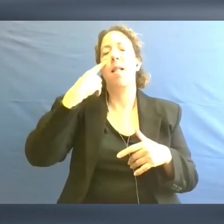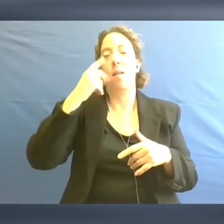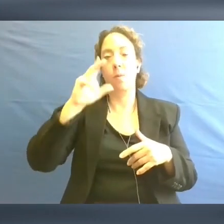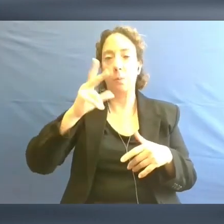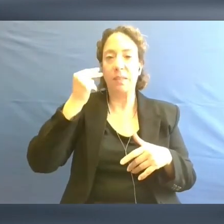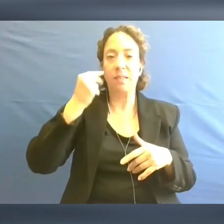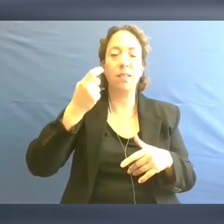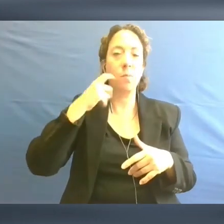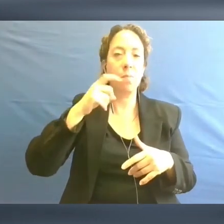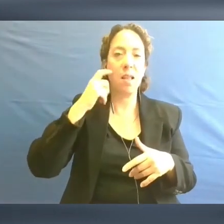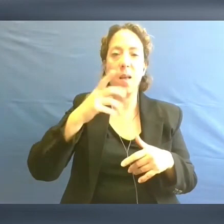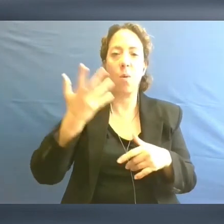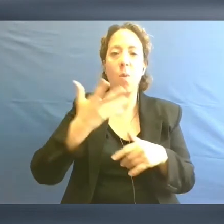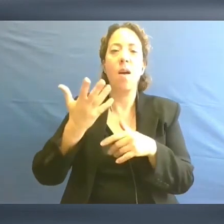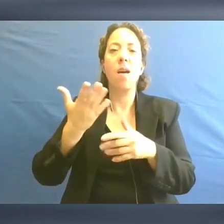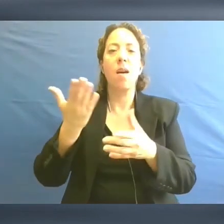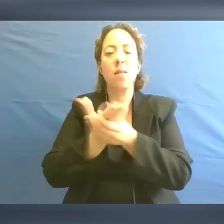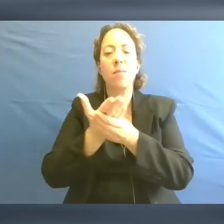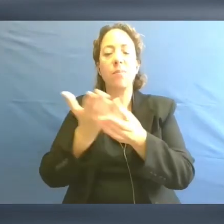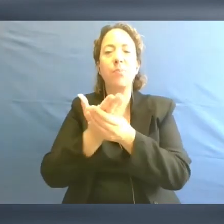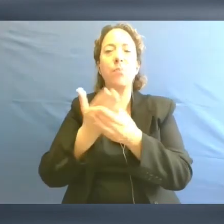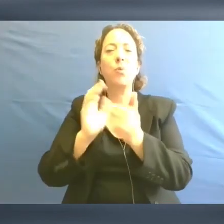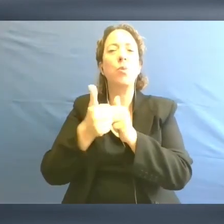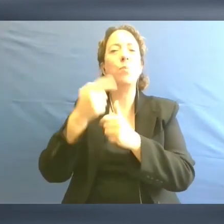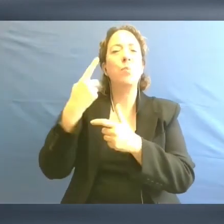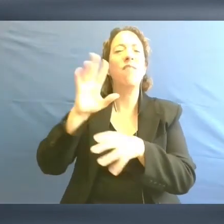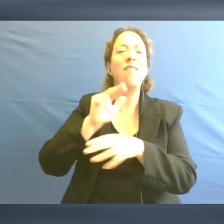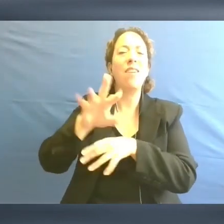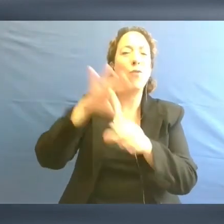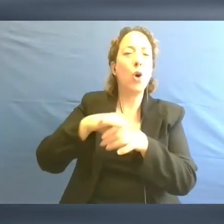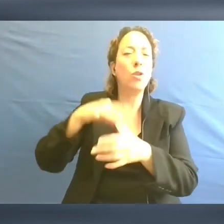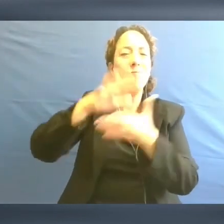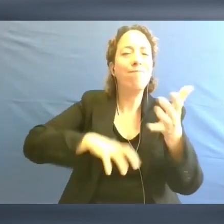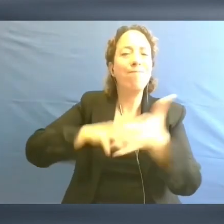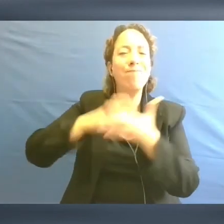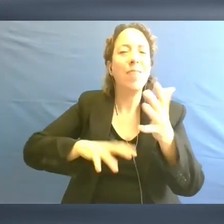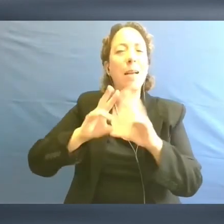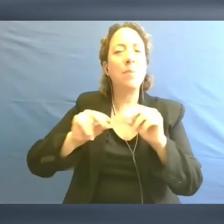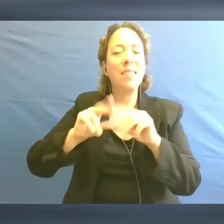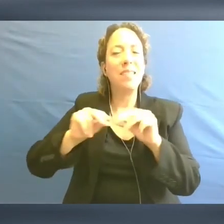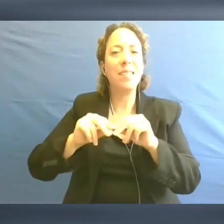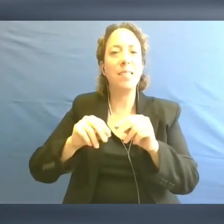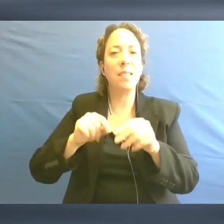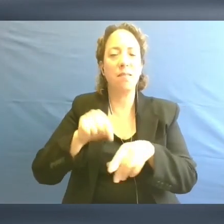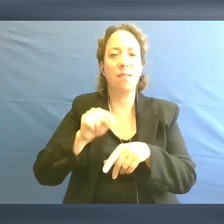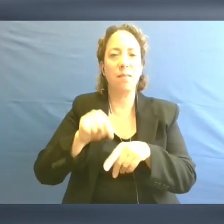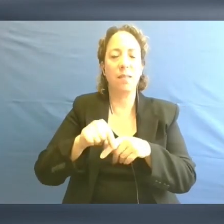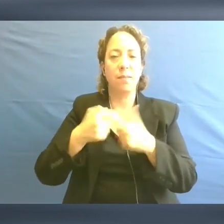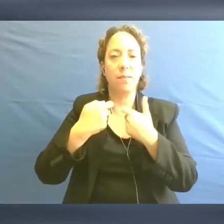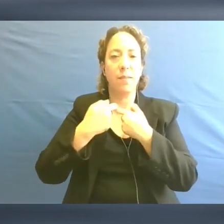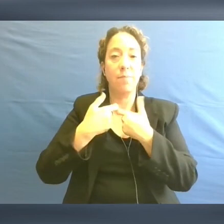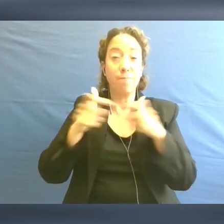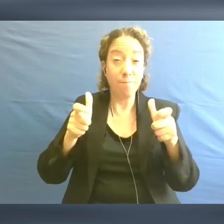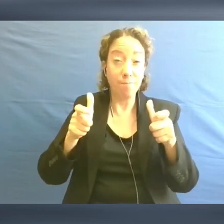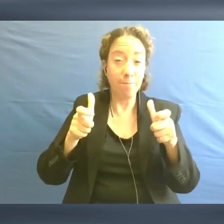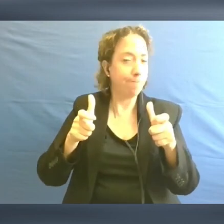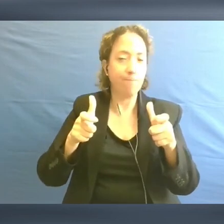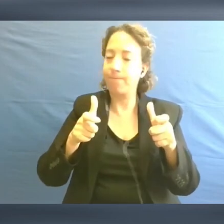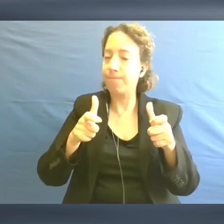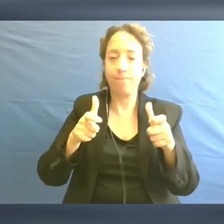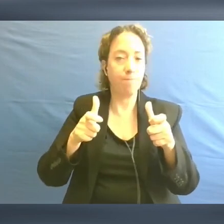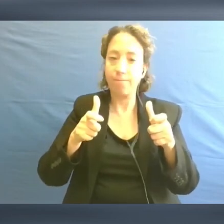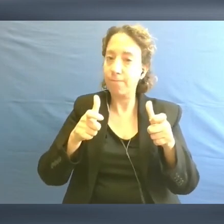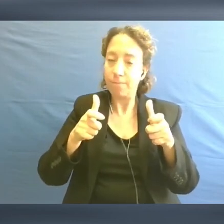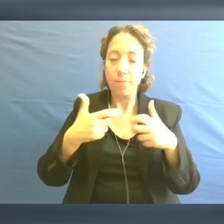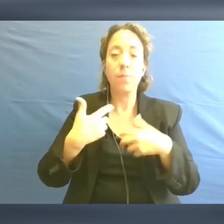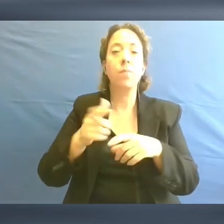exposent les objets fédéraux ou cantonaux n'étaient pas forcément accessibles. On s'est aussi rendu